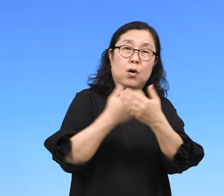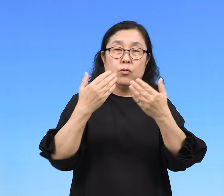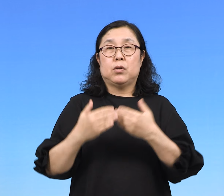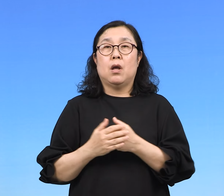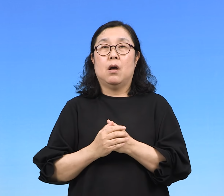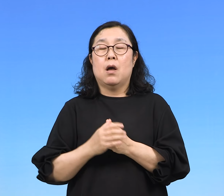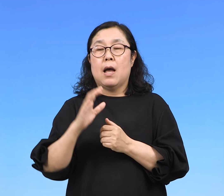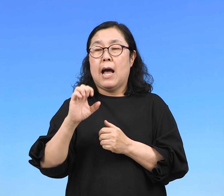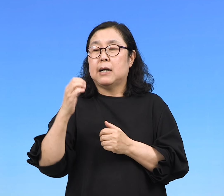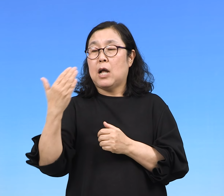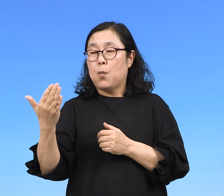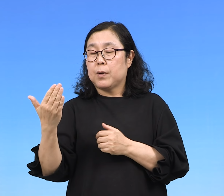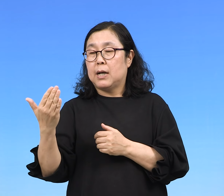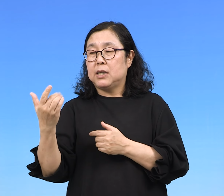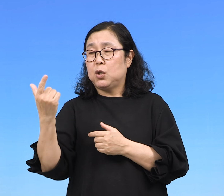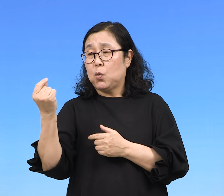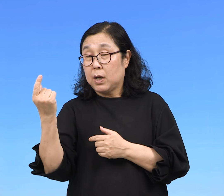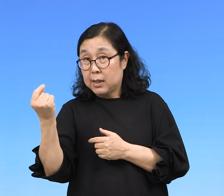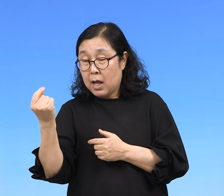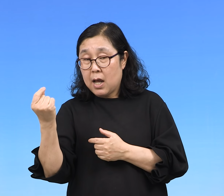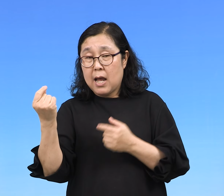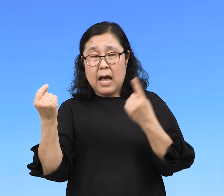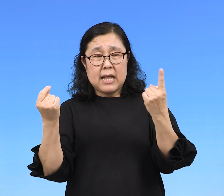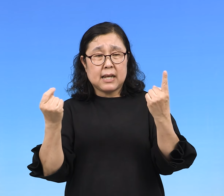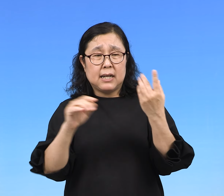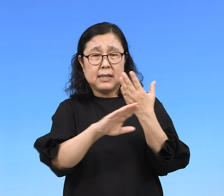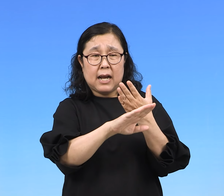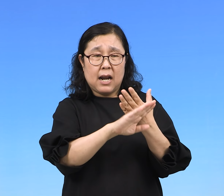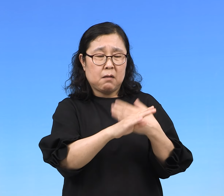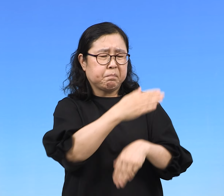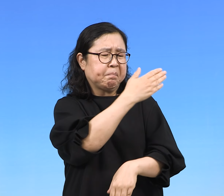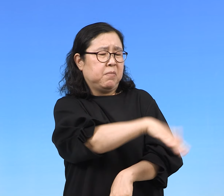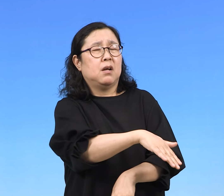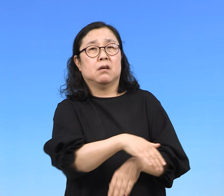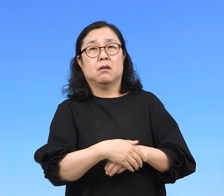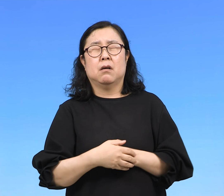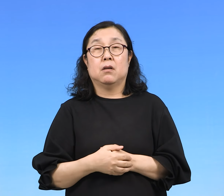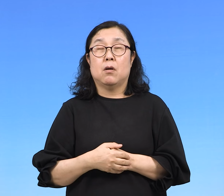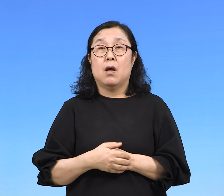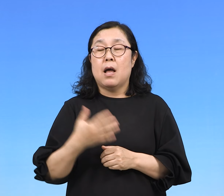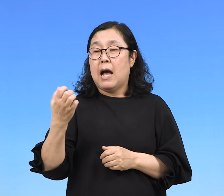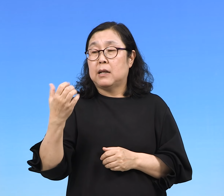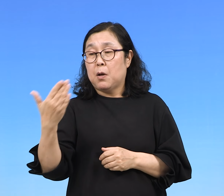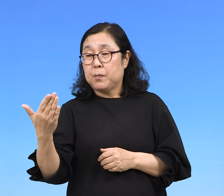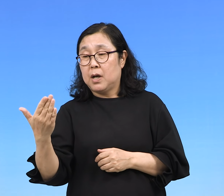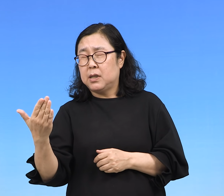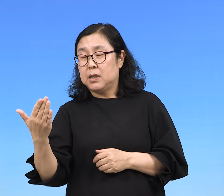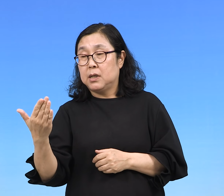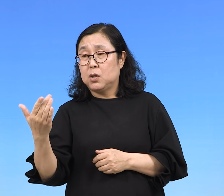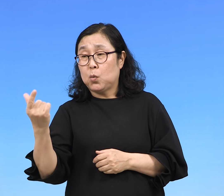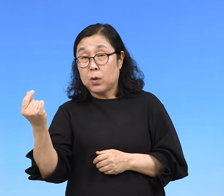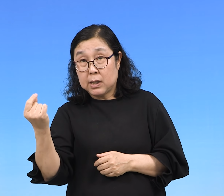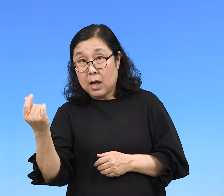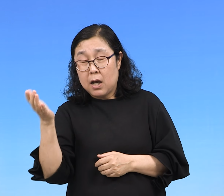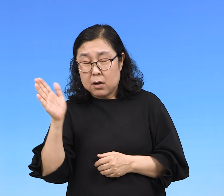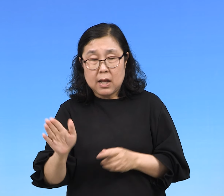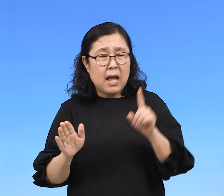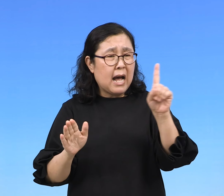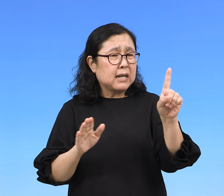찾아내느냐고요. 99가지가 같은데 지역이 다르대, 잘라버리고. 99가지가 같은데 이게 좀